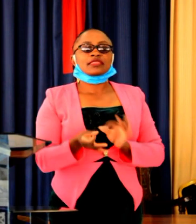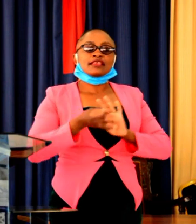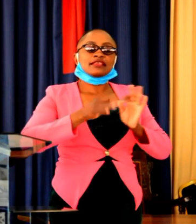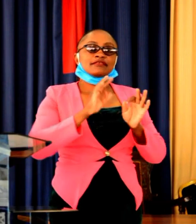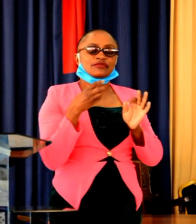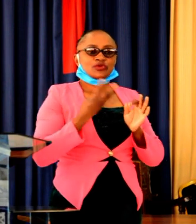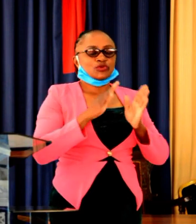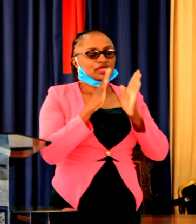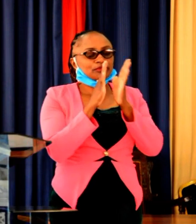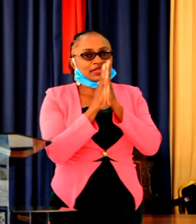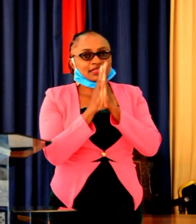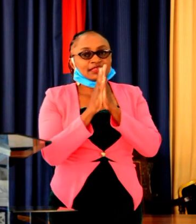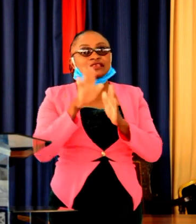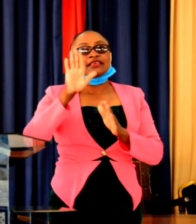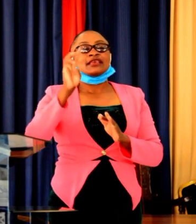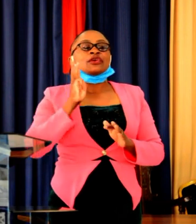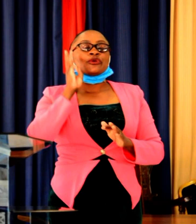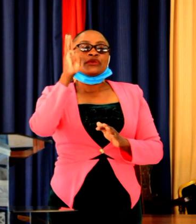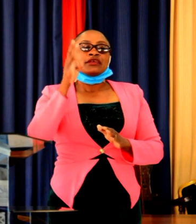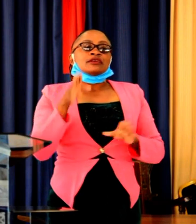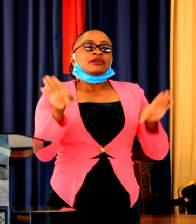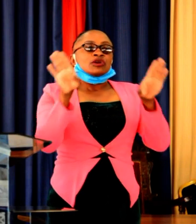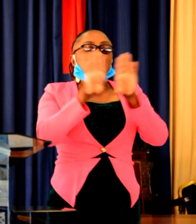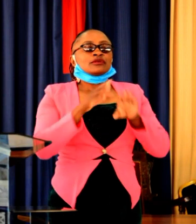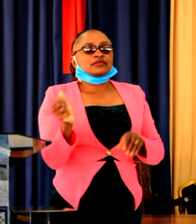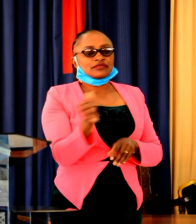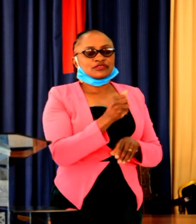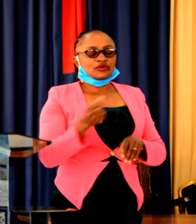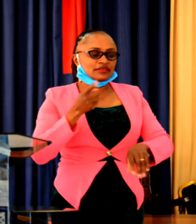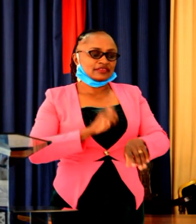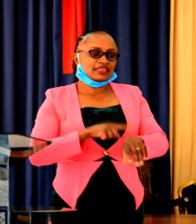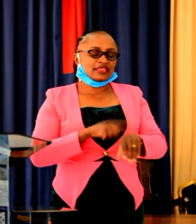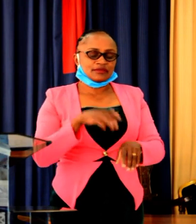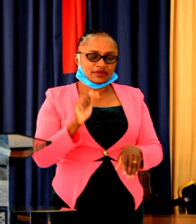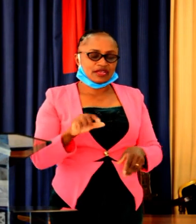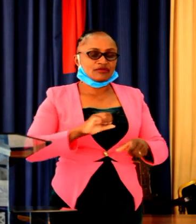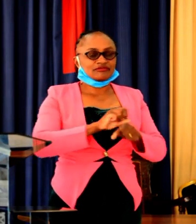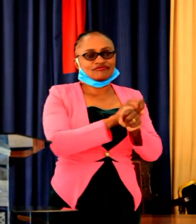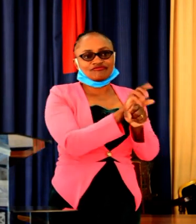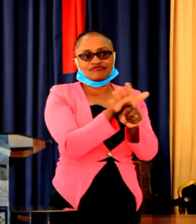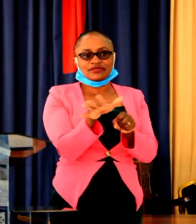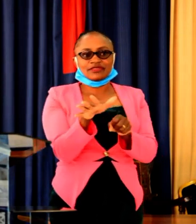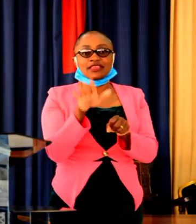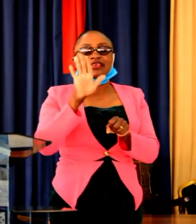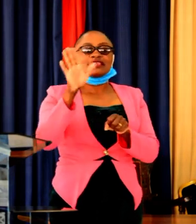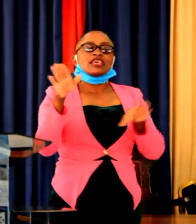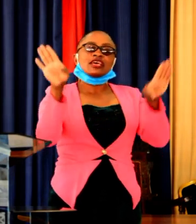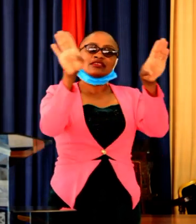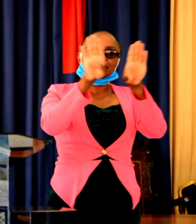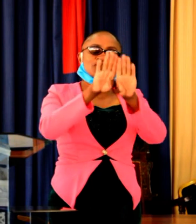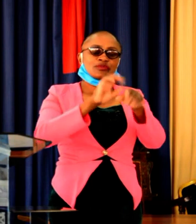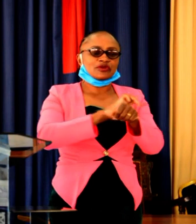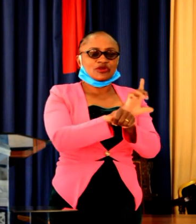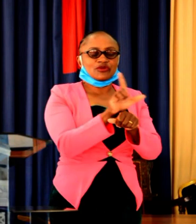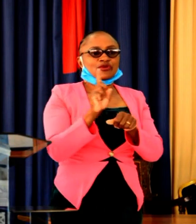atatufungia, hata wakati huu wa COVID-19, kwamba atazuia ugonjwa huu kutufikia na pia